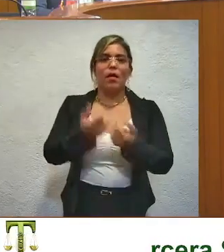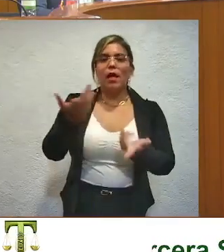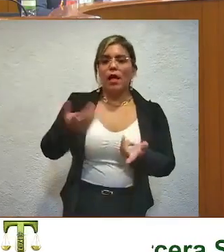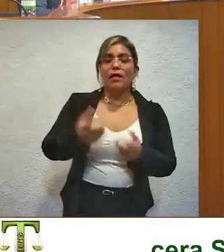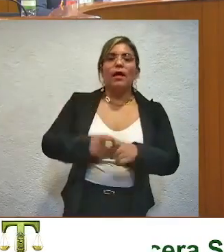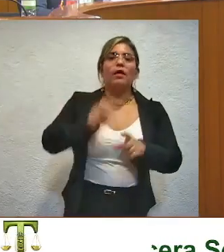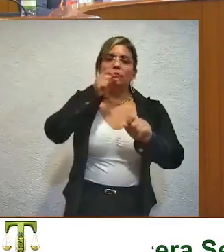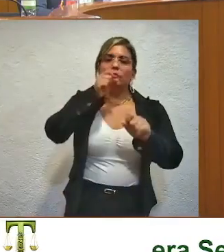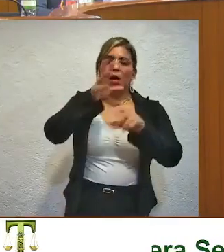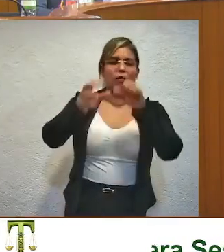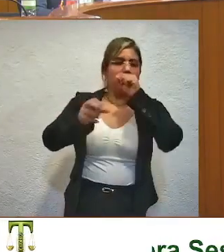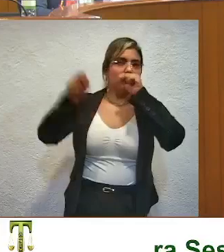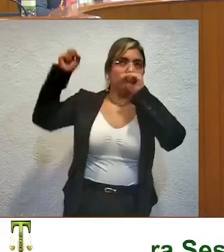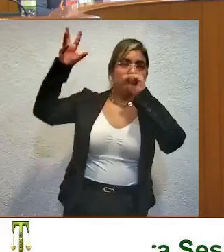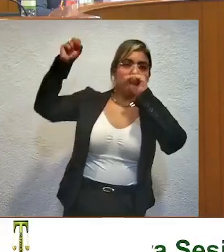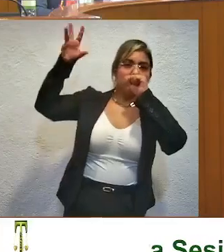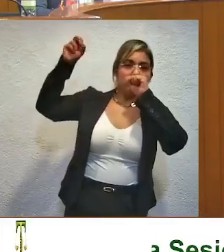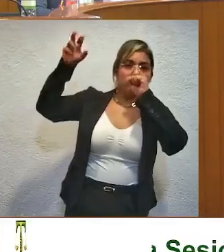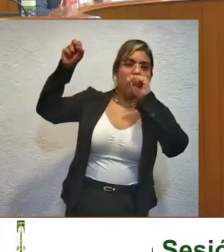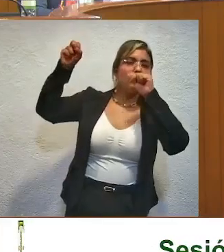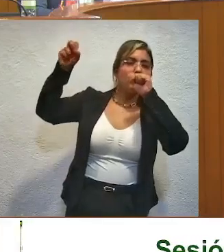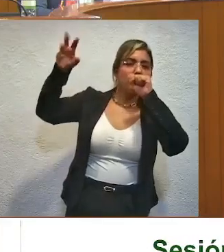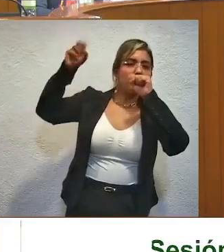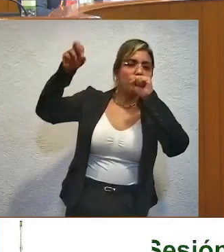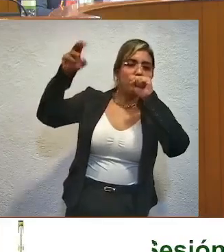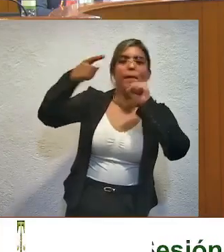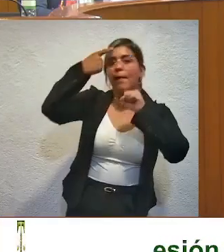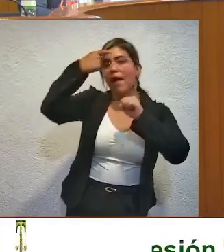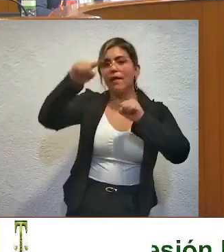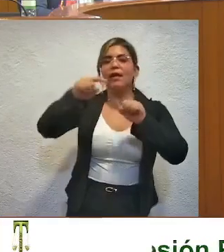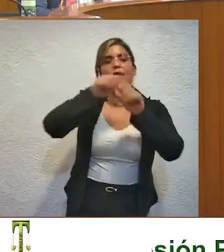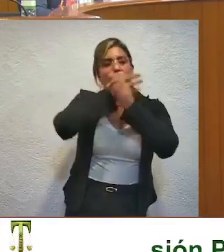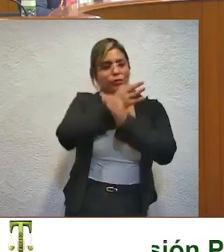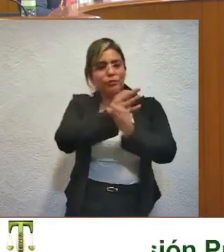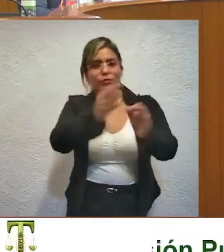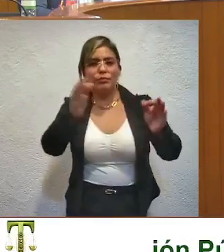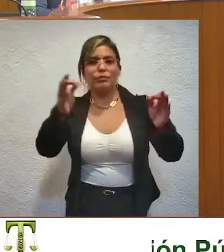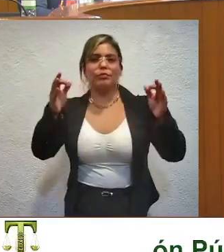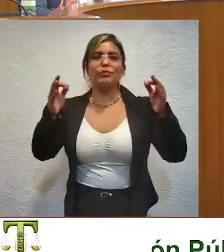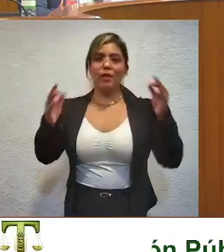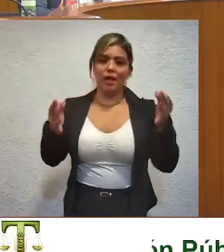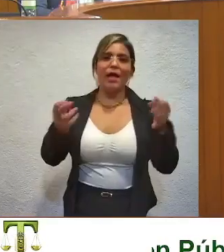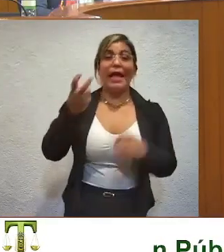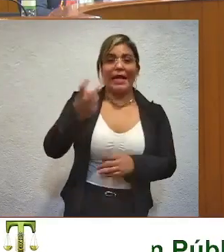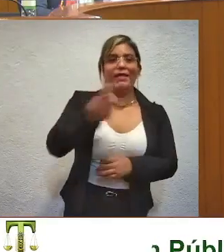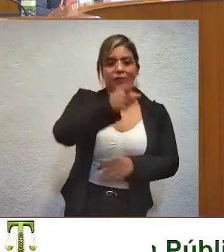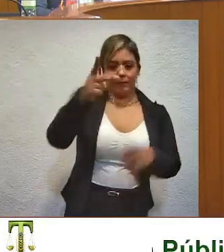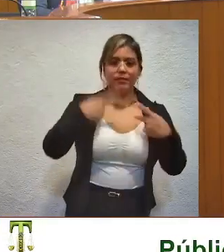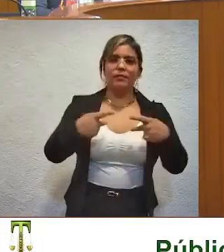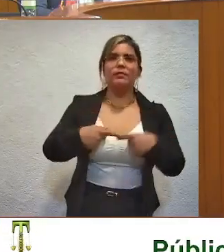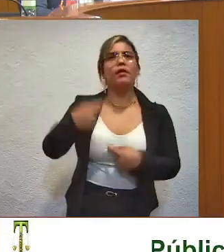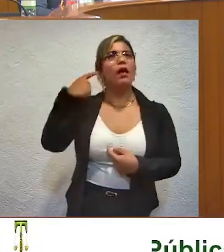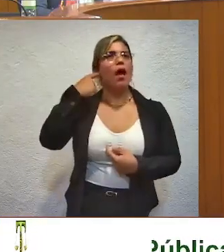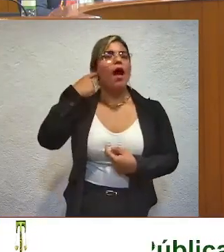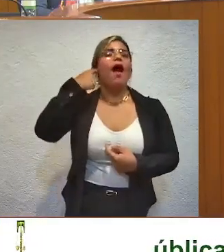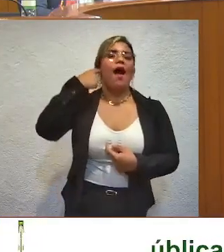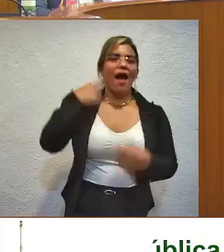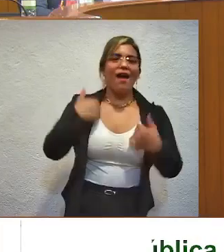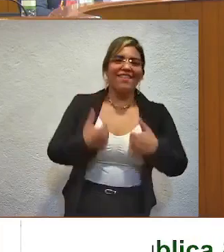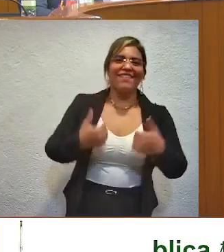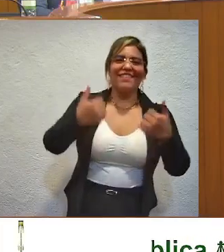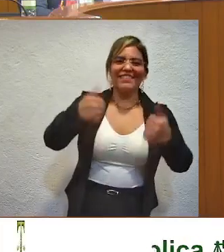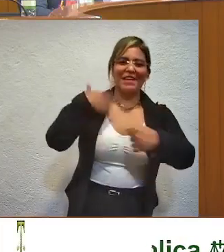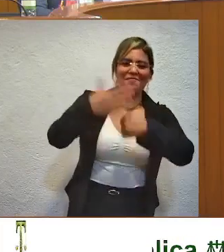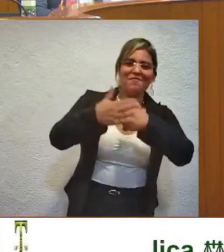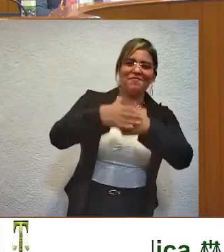perifoneo por las principales calles de la colonia, por lo que si la elección ocurrió el 31 de mayo y el anterior 24 de ese mismo mes